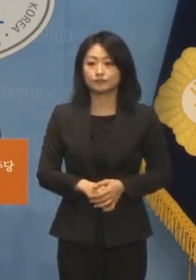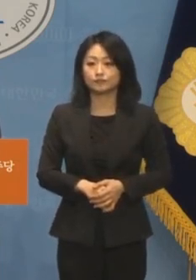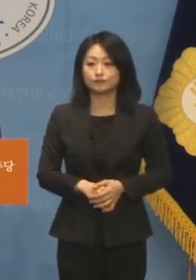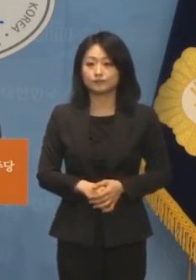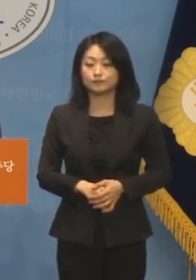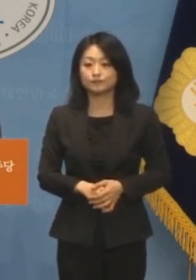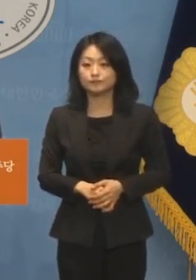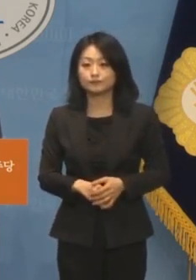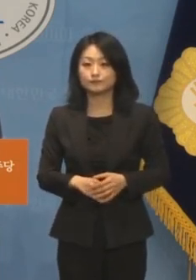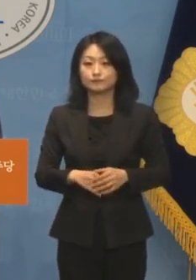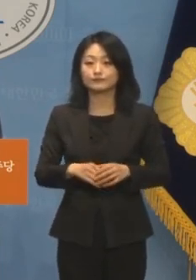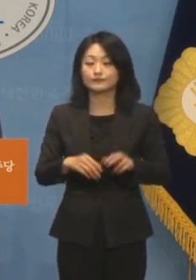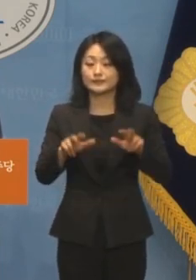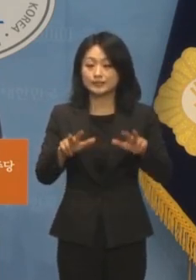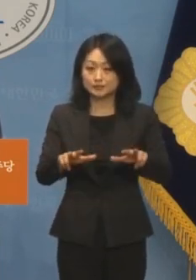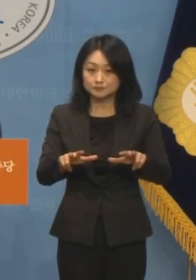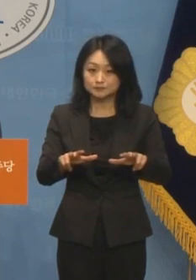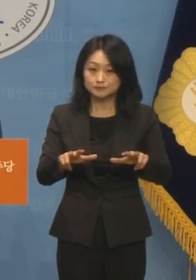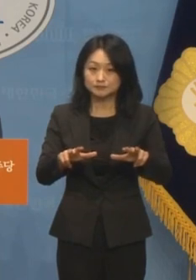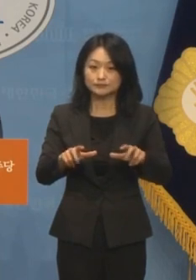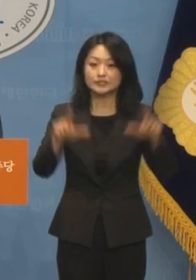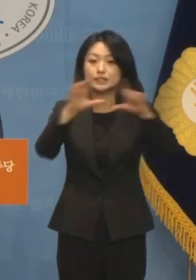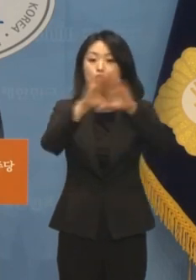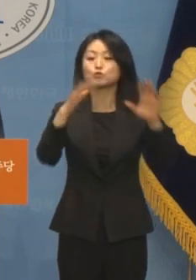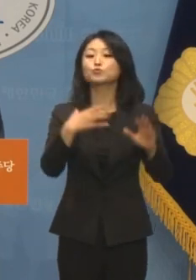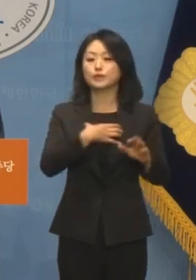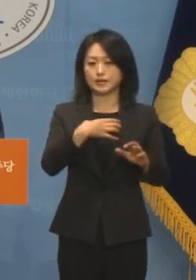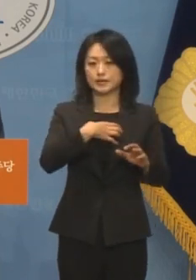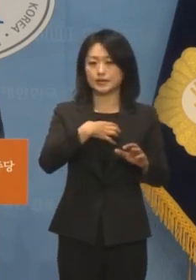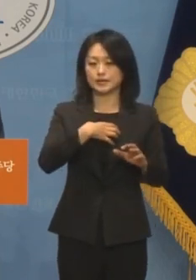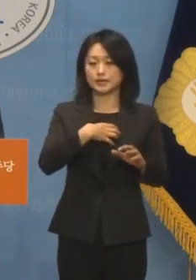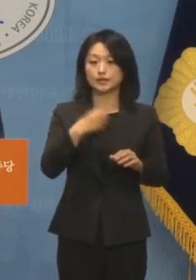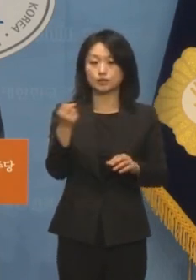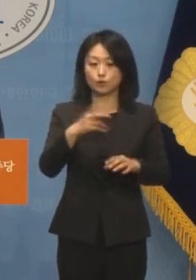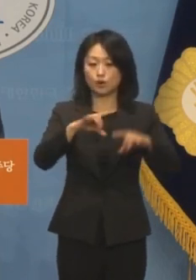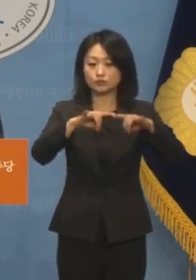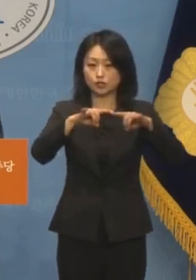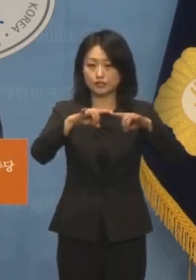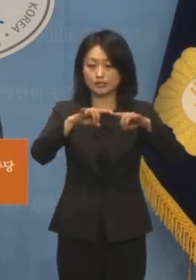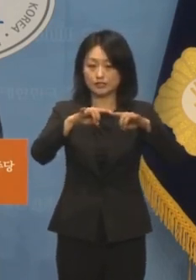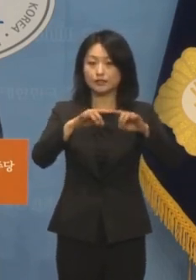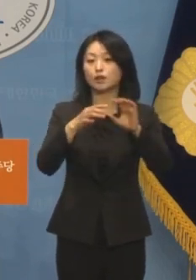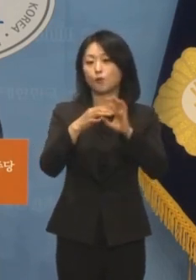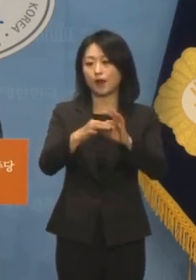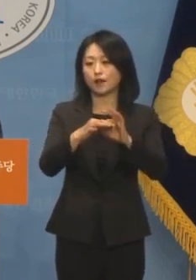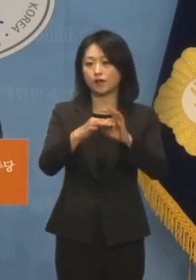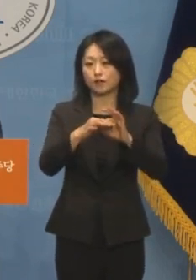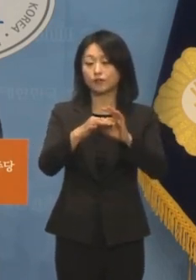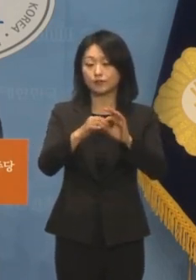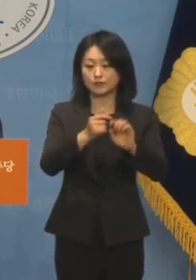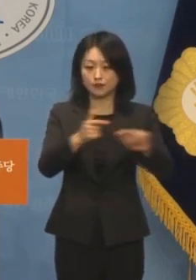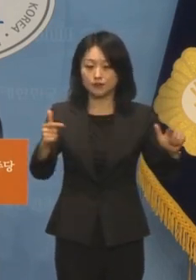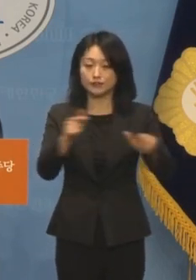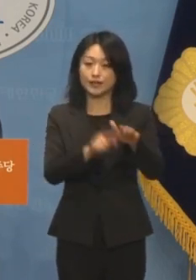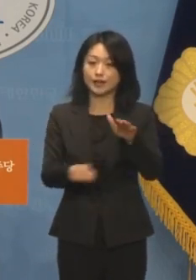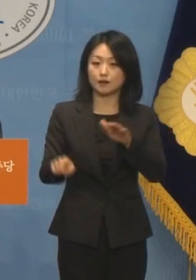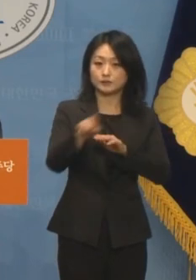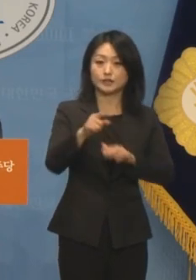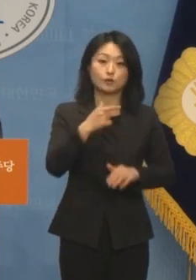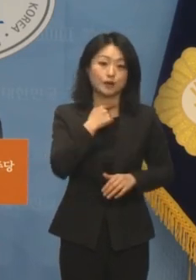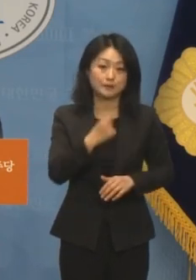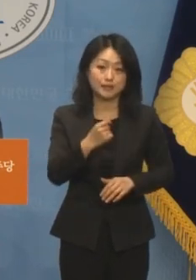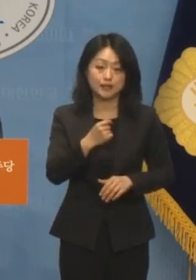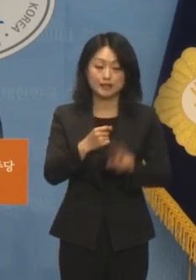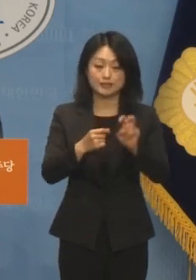생존의 촌각을 다투고 있는 기후위기 대응과 에너지 전환에도 앞장설 것입니다. 22대